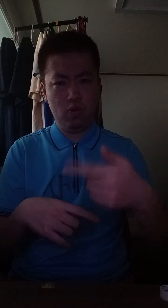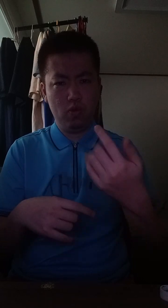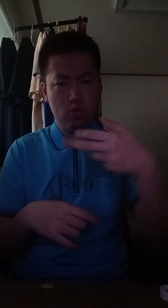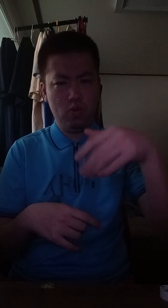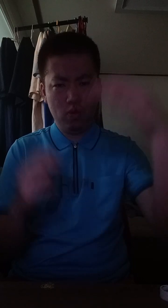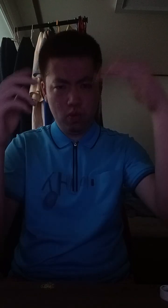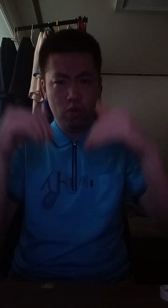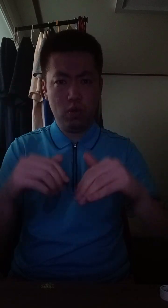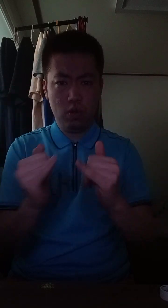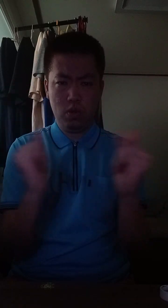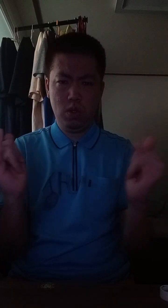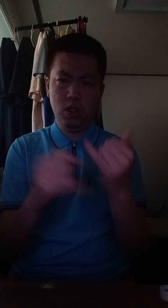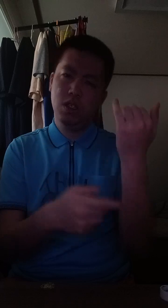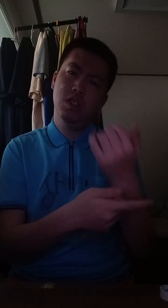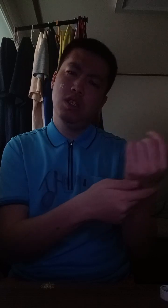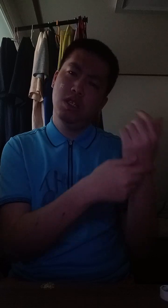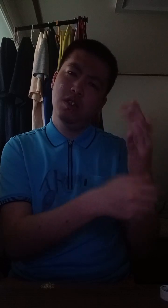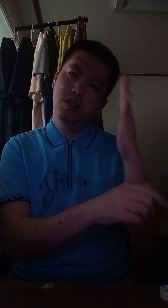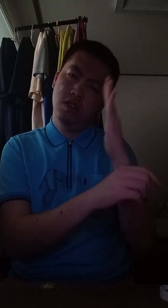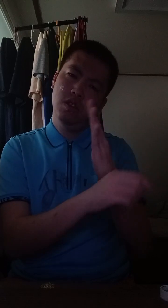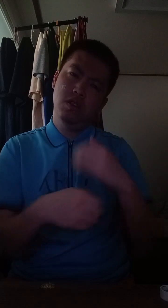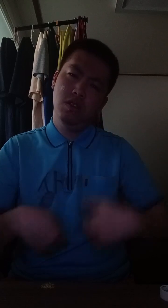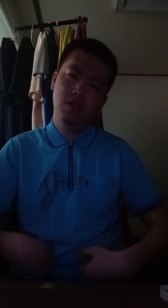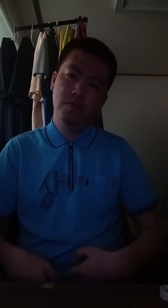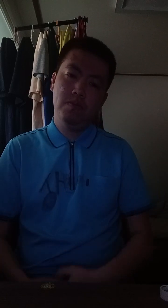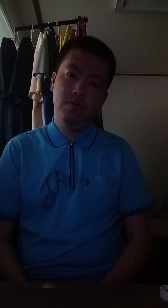무더위로 늘어난 전력 소비량을 버티지 못한 것으로 보입니다.